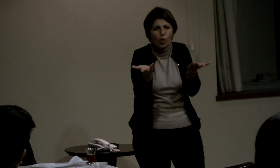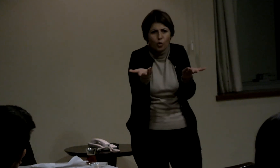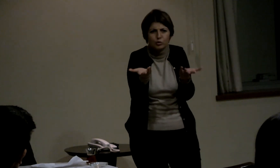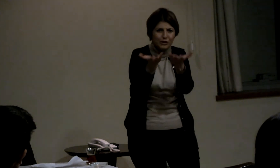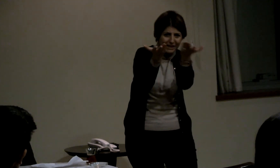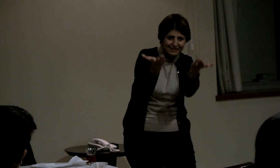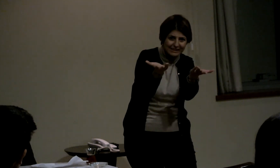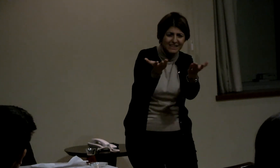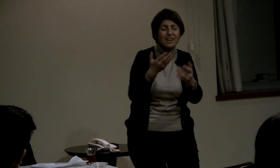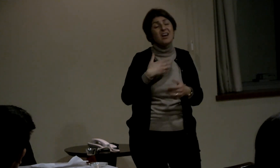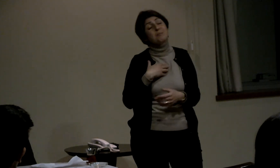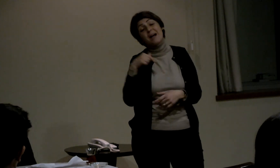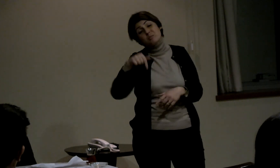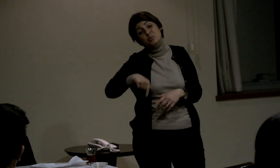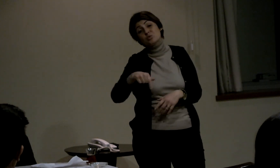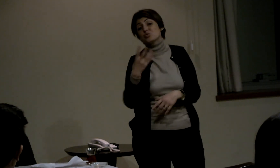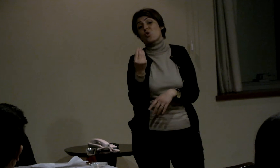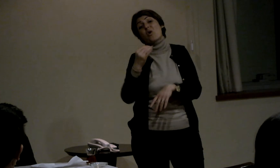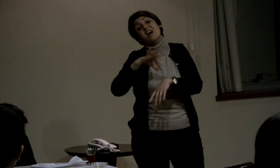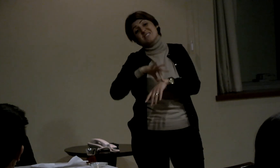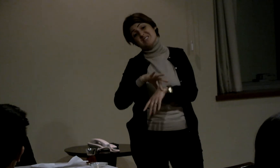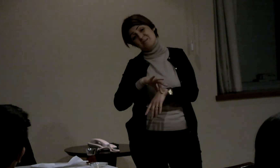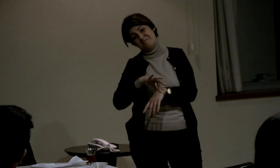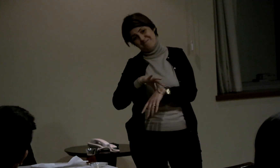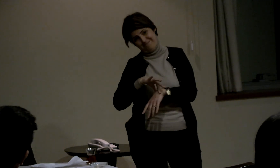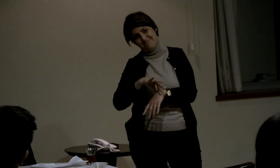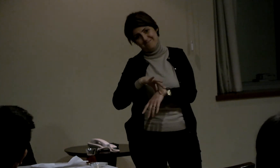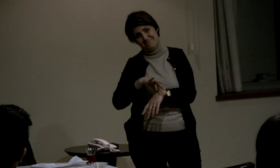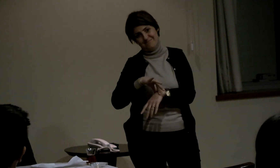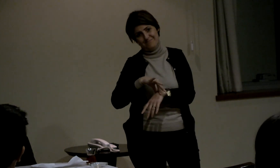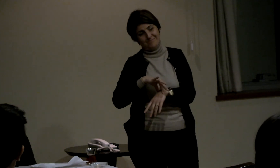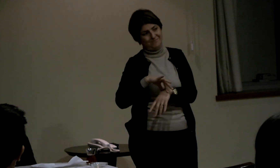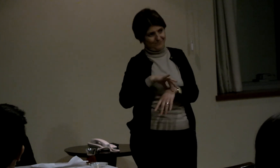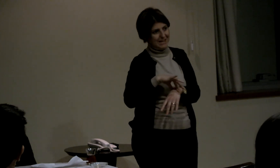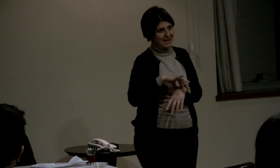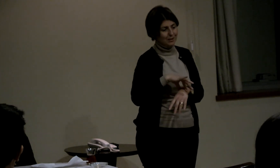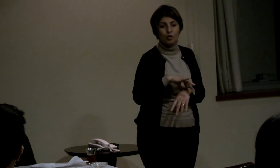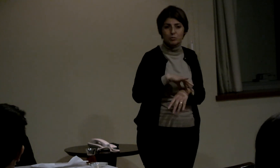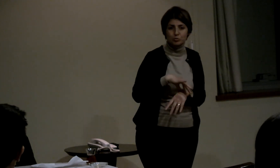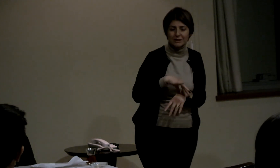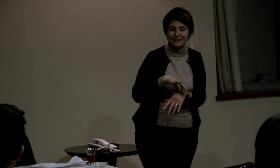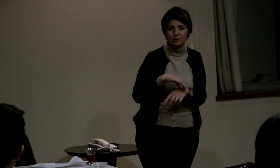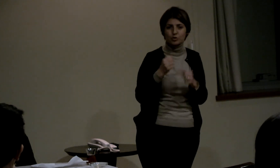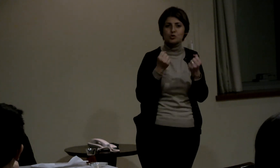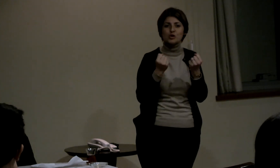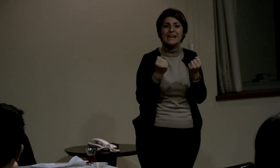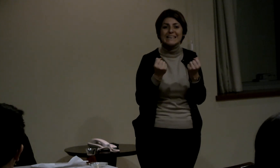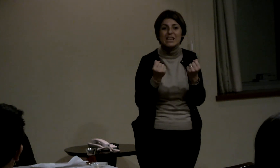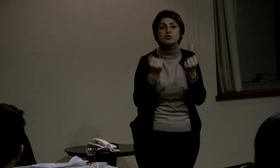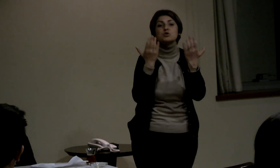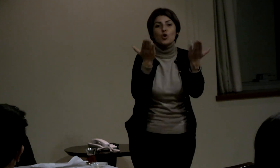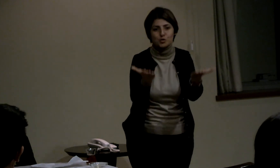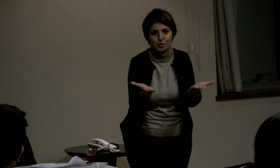oldu falan dedik. Ben bugün çok hastayım. Yani öyle durumda da ne diyoruz? Geçmiş olsun.